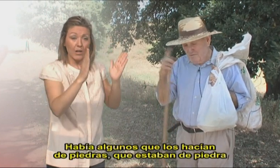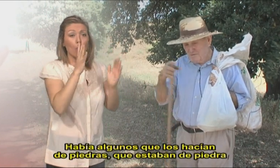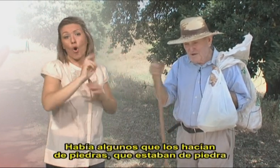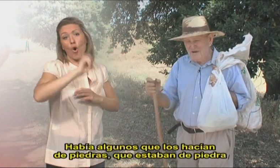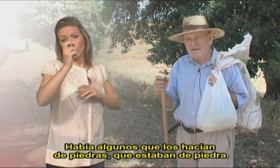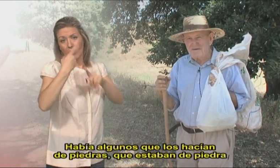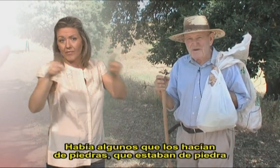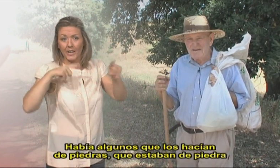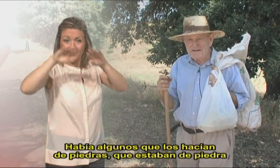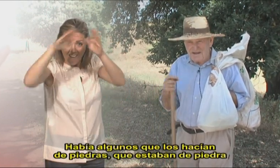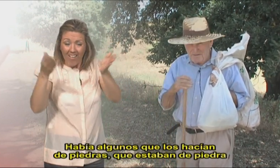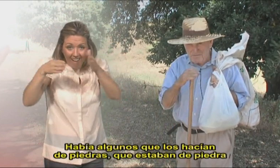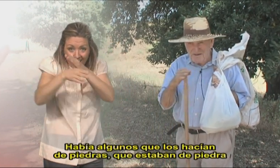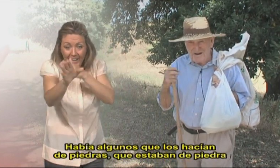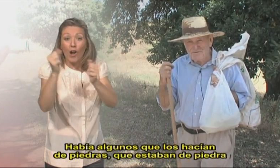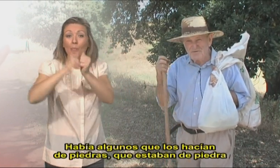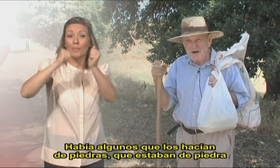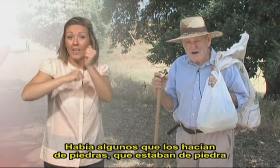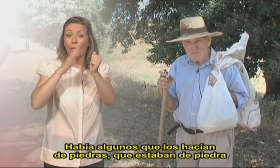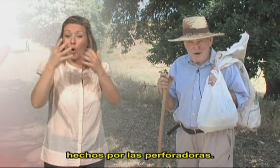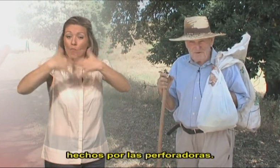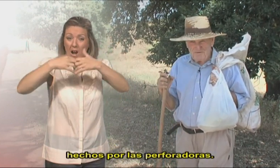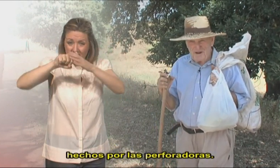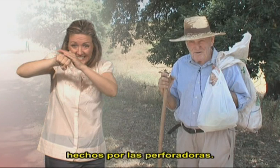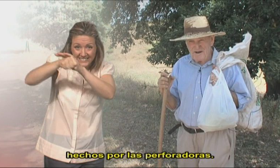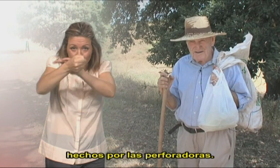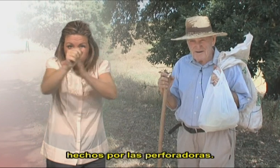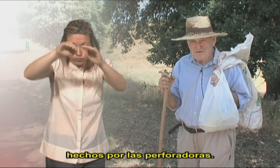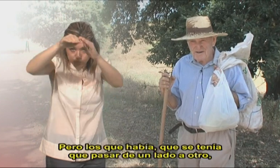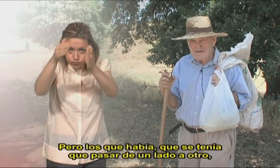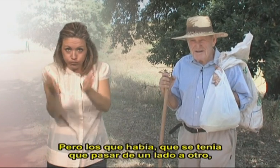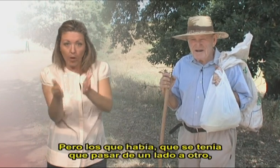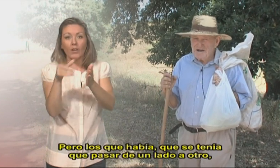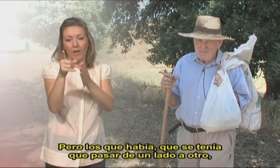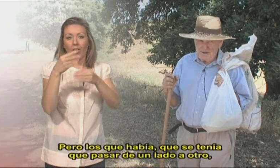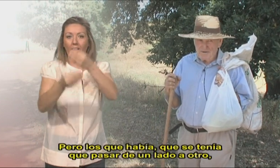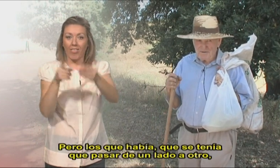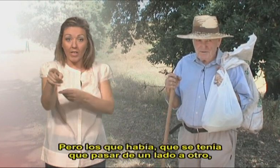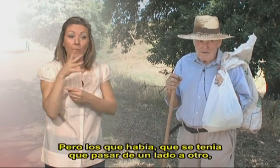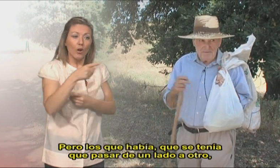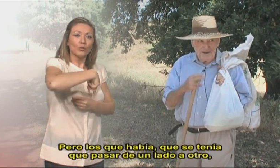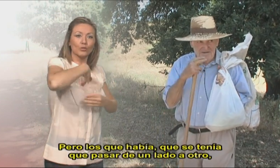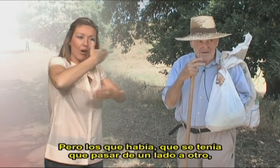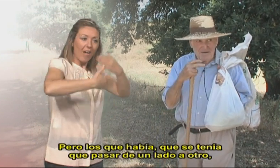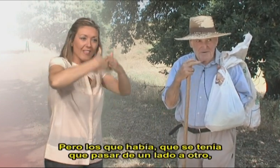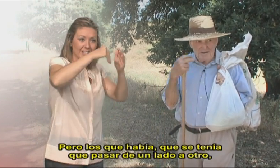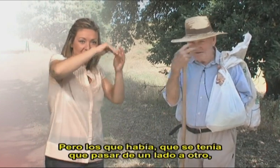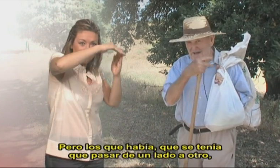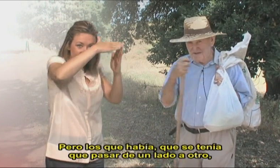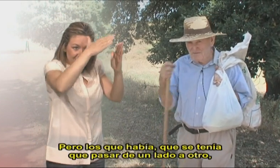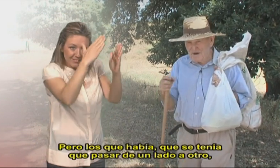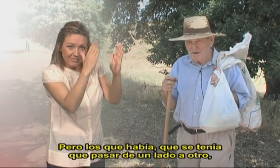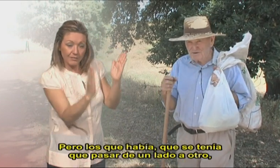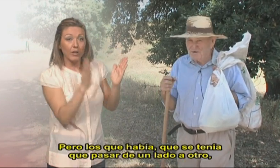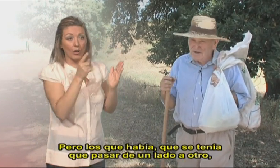Había unos que lo hacían de piedra, que estaban de piedra hechos por las perforadoras y esas cosas. Pero los que había, sin que había que